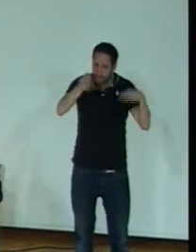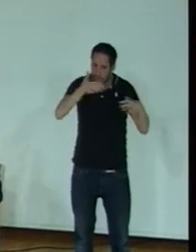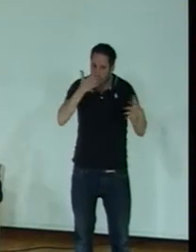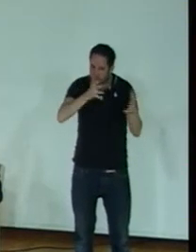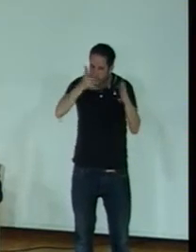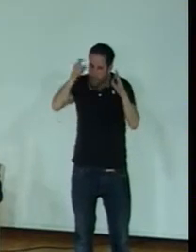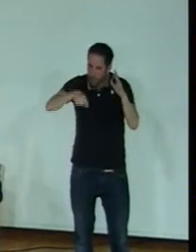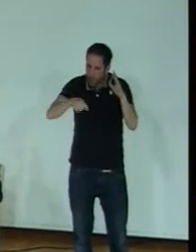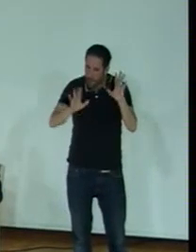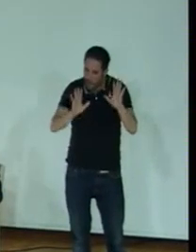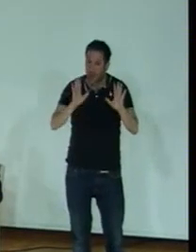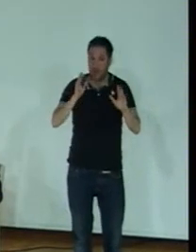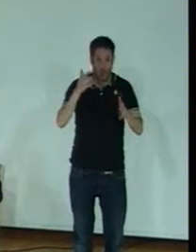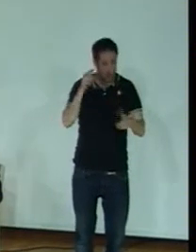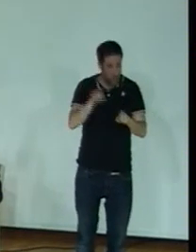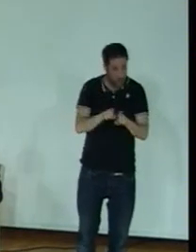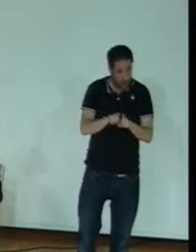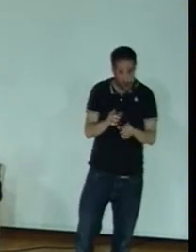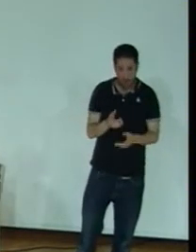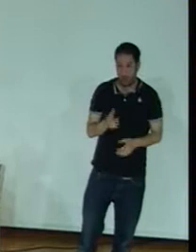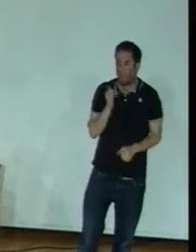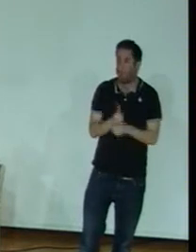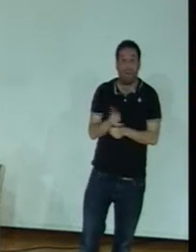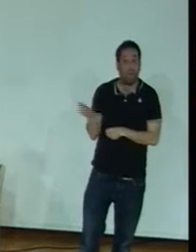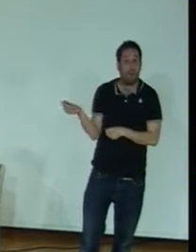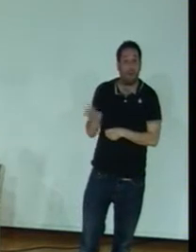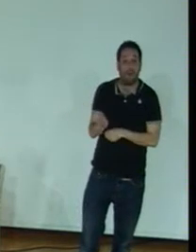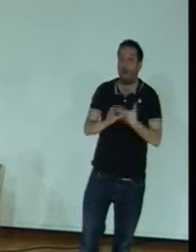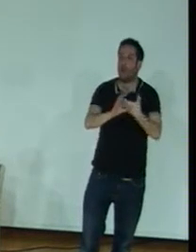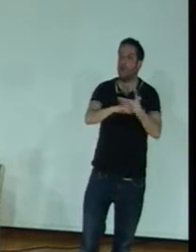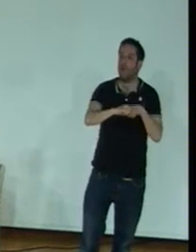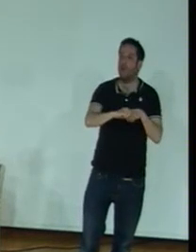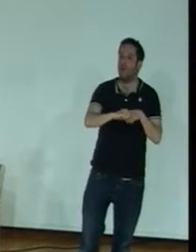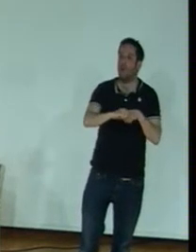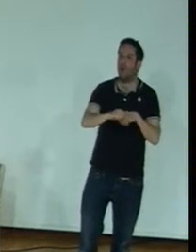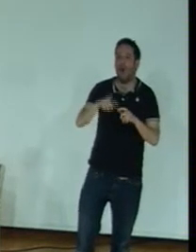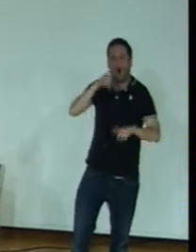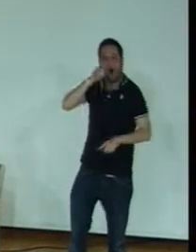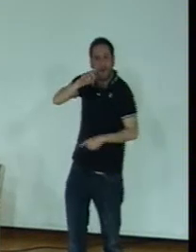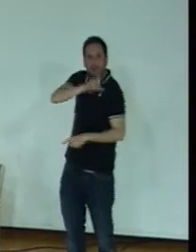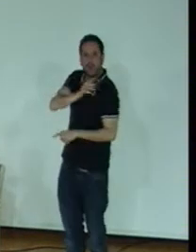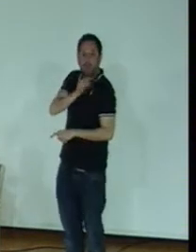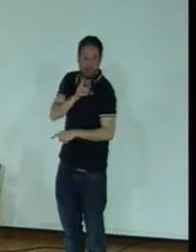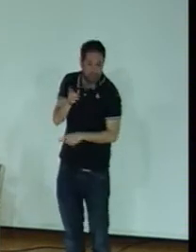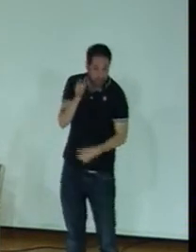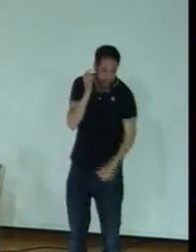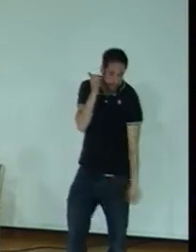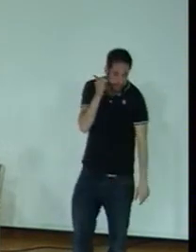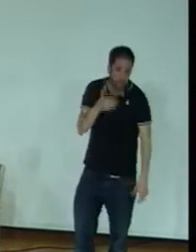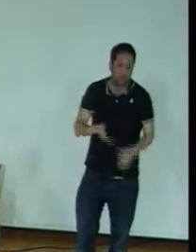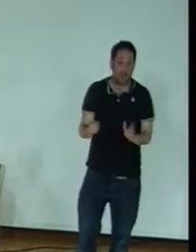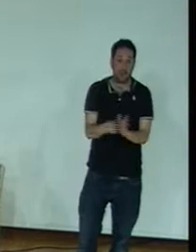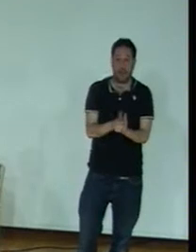l'utiliser mieux. Mais c'est aussi pour ça qu'il est tout à fait faux de prétendre que le chiffrement empêche toute enquête. Je le répète, avant